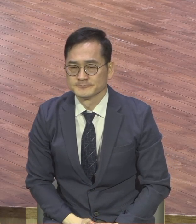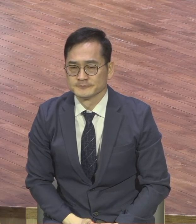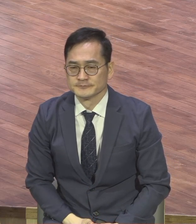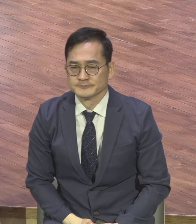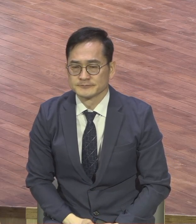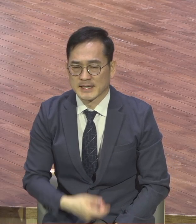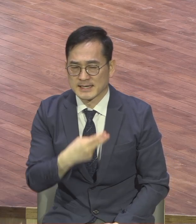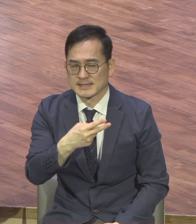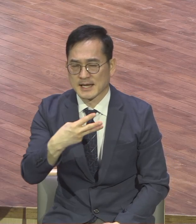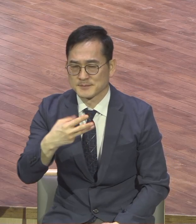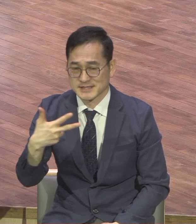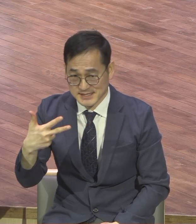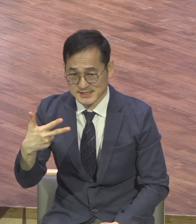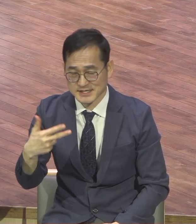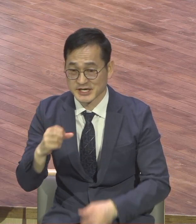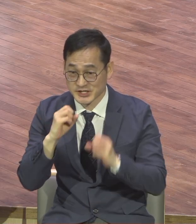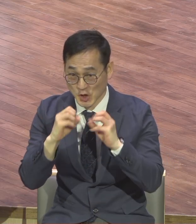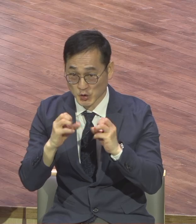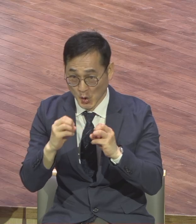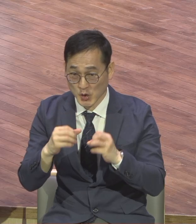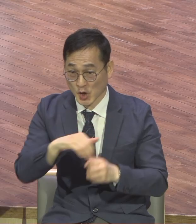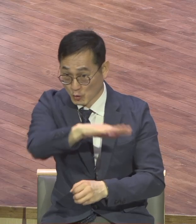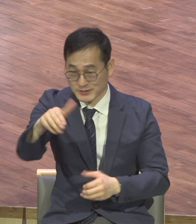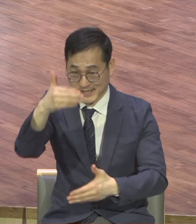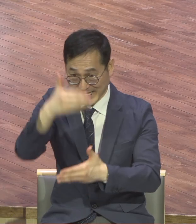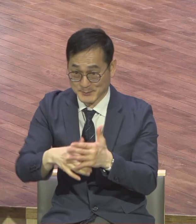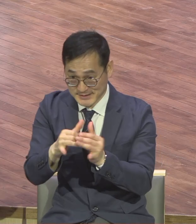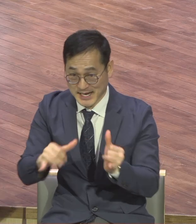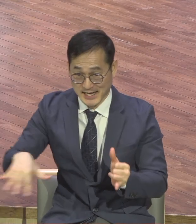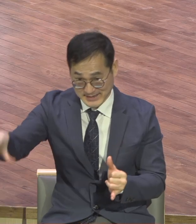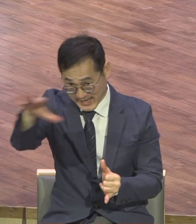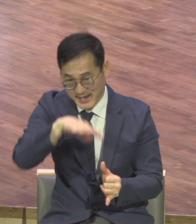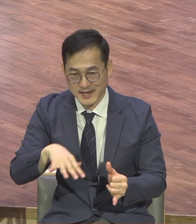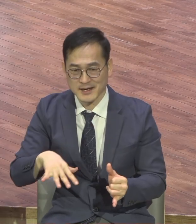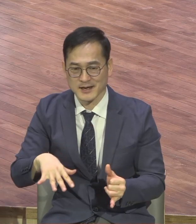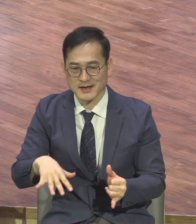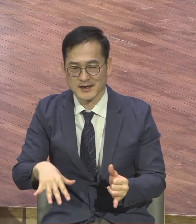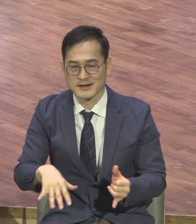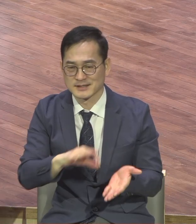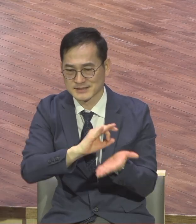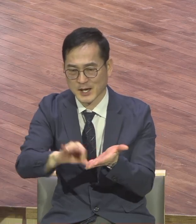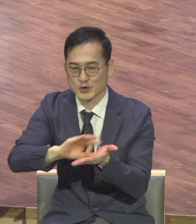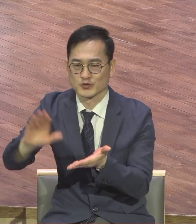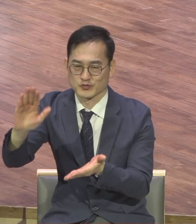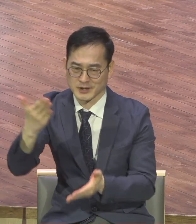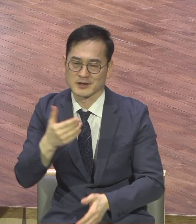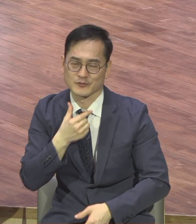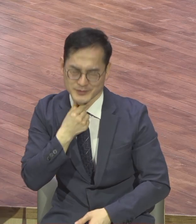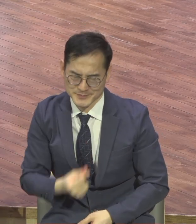빠짐없이 237 선교 남은 자로서 다 쓰임 받게 되기를 주님으로 축복합니다. 결론,